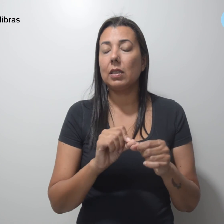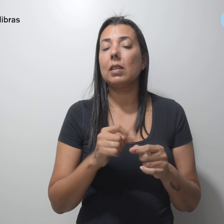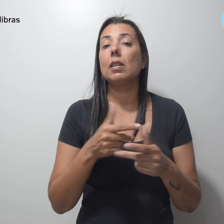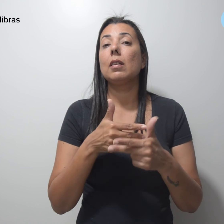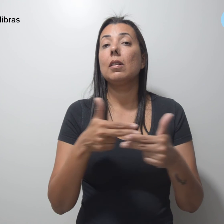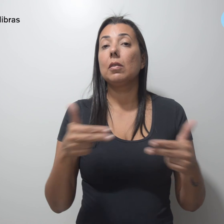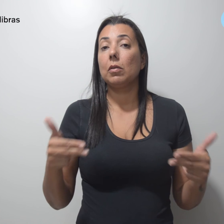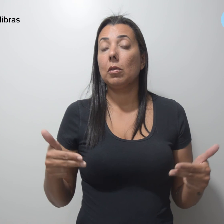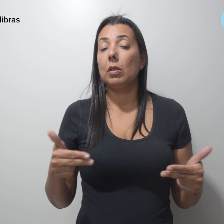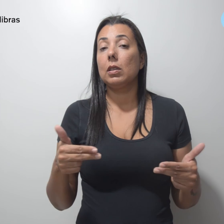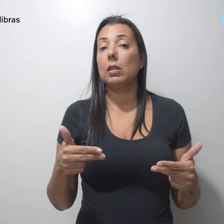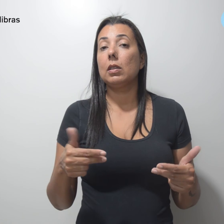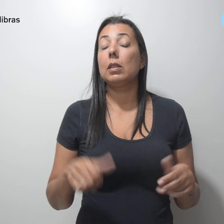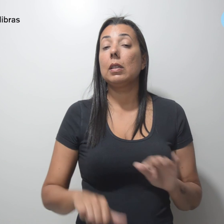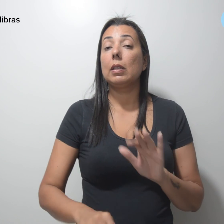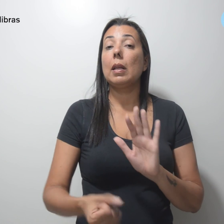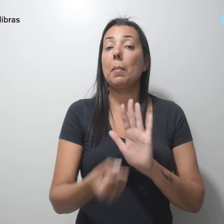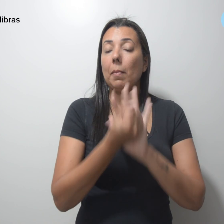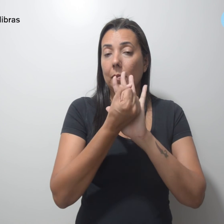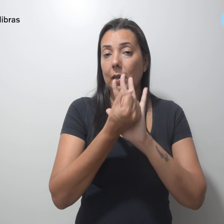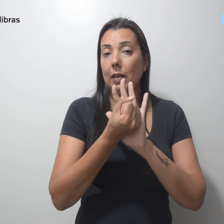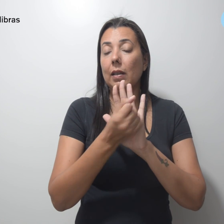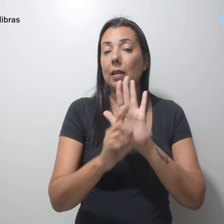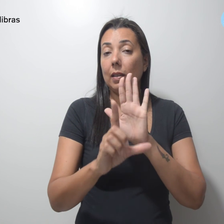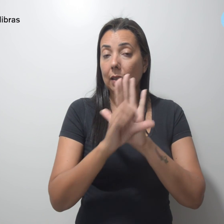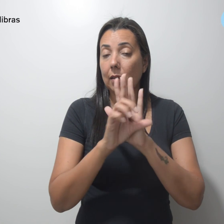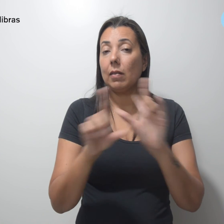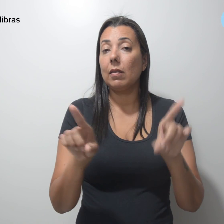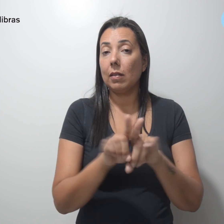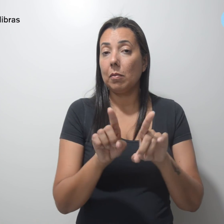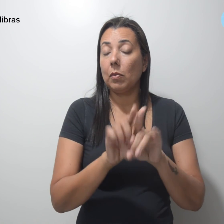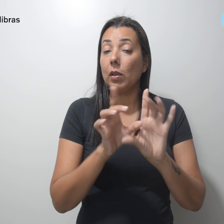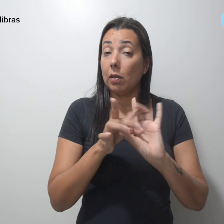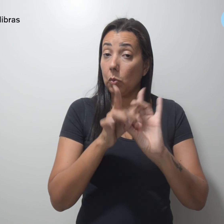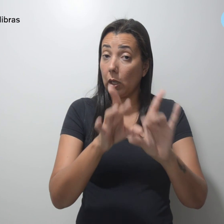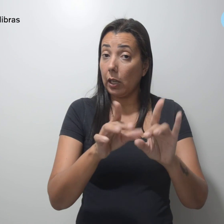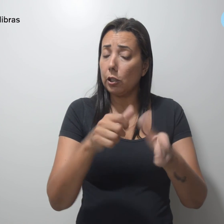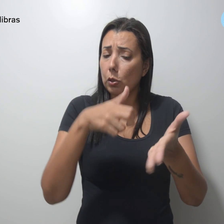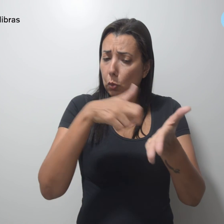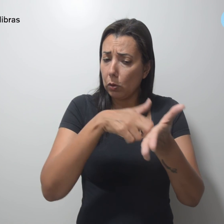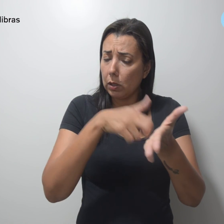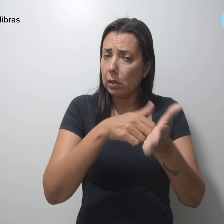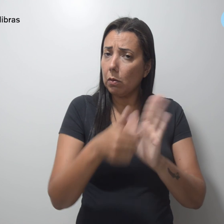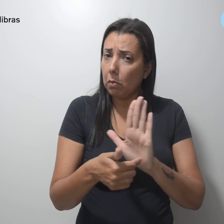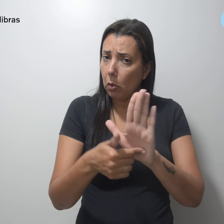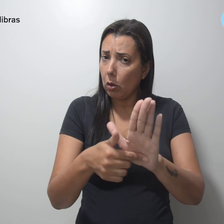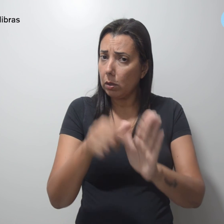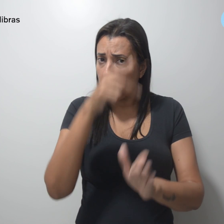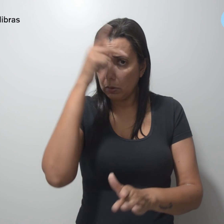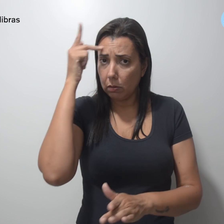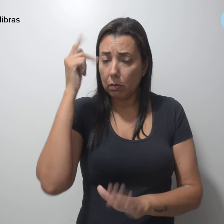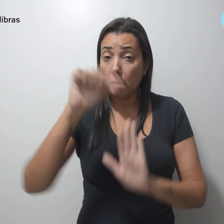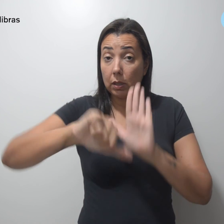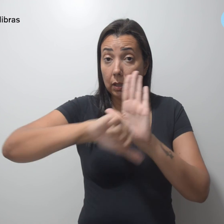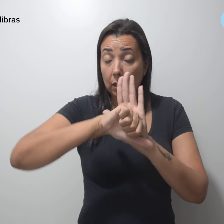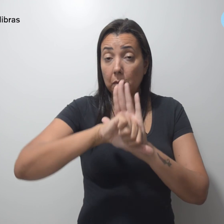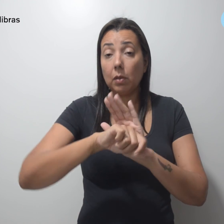medidas nos marcos legais e democráticos, com punição exemplar dos criminosos, para que nunca mais